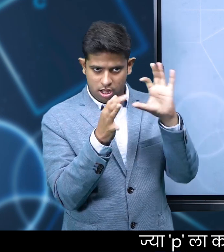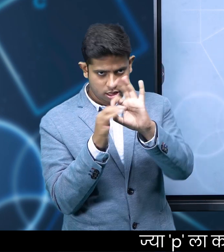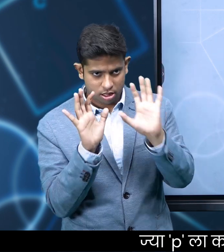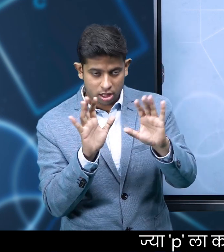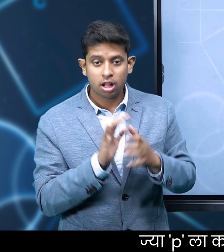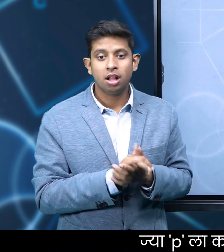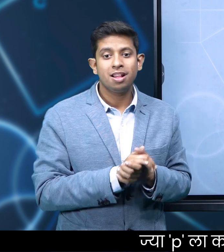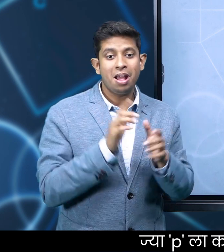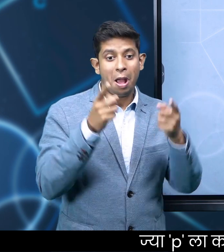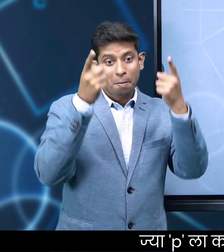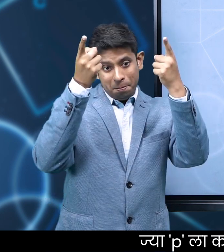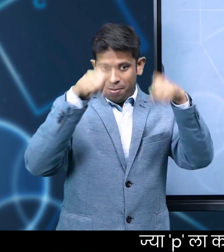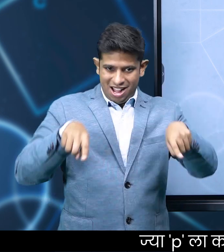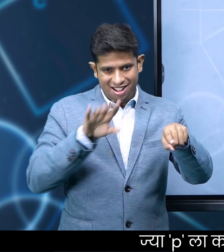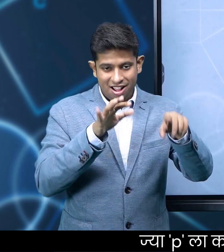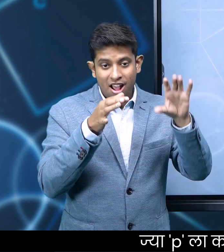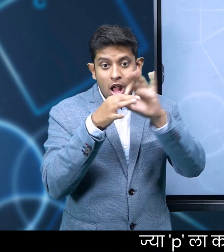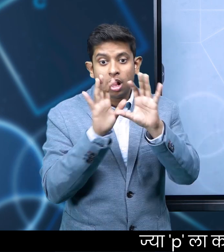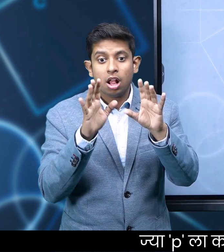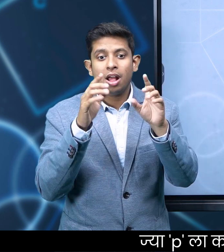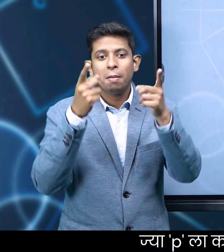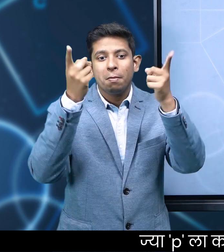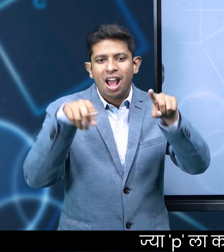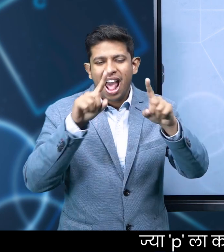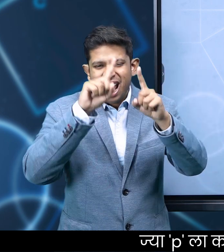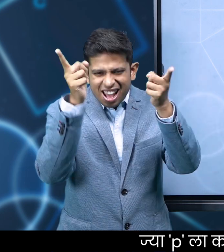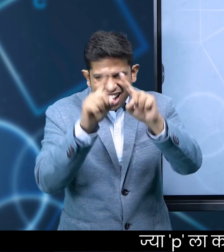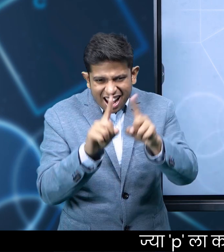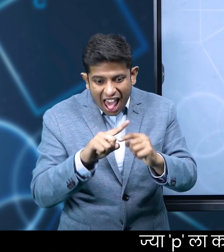ला कोणताही उर्वरित न ठेवता भागतात.